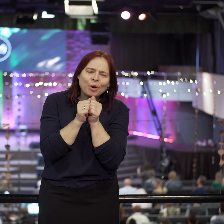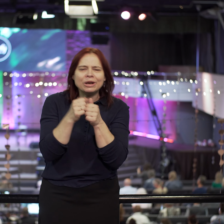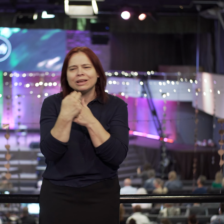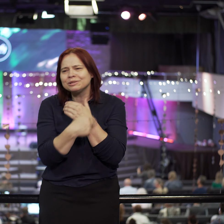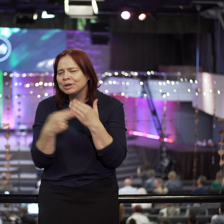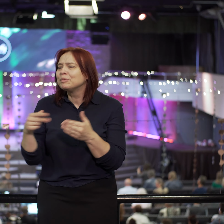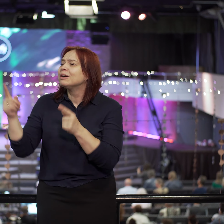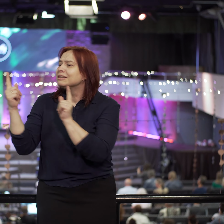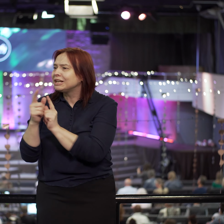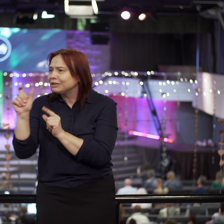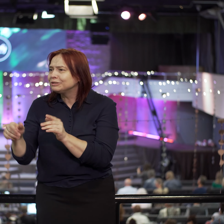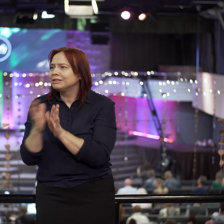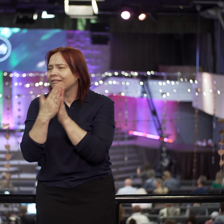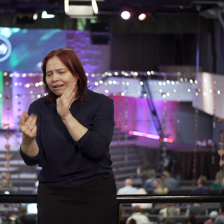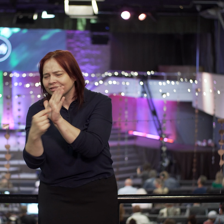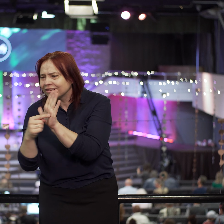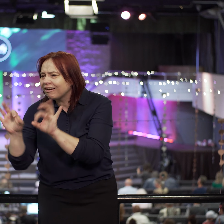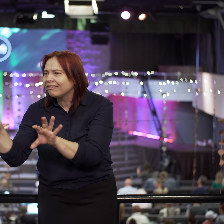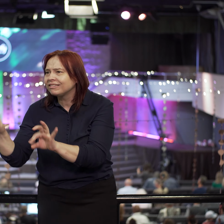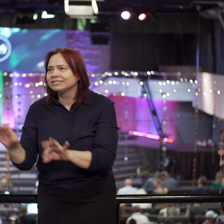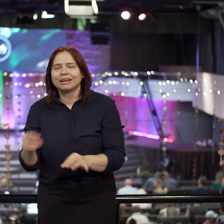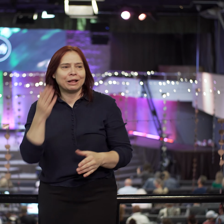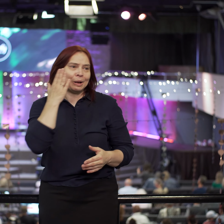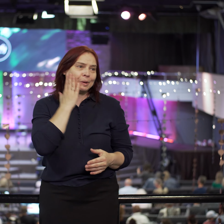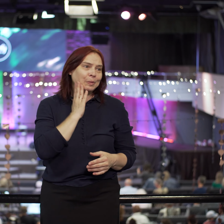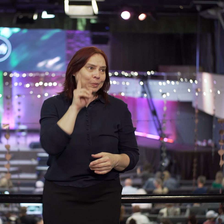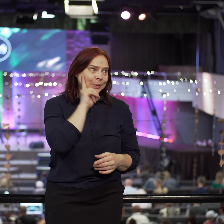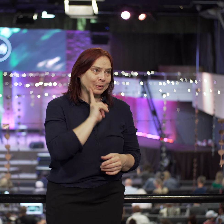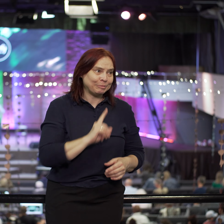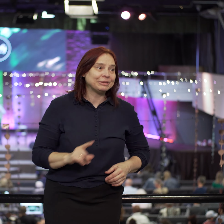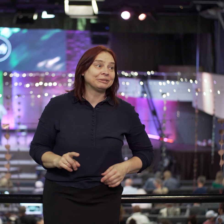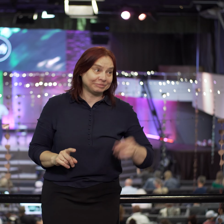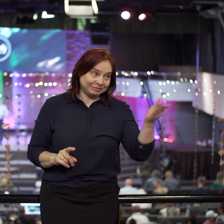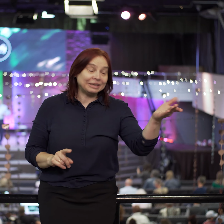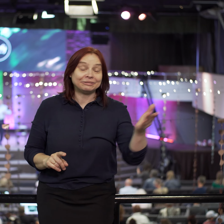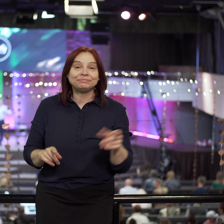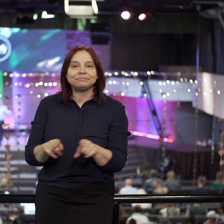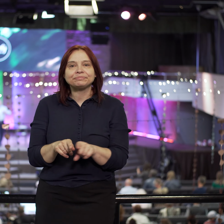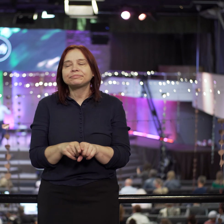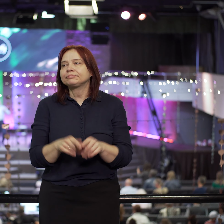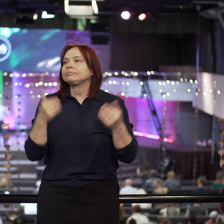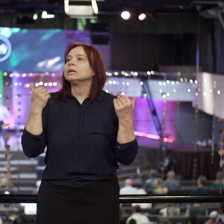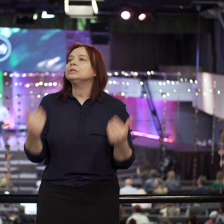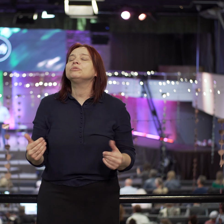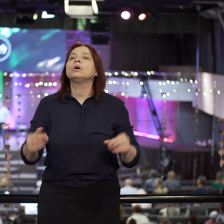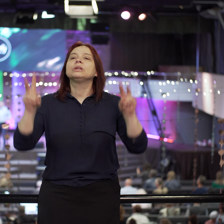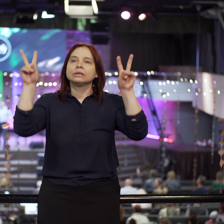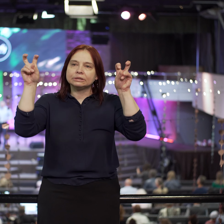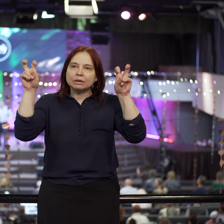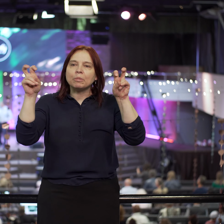презентацию, и тема, которую я буду продолжать, это будет тема о